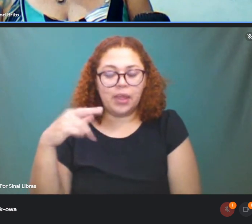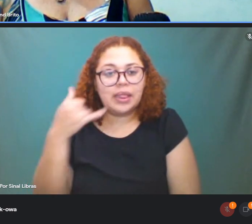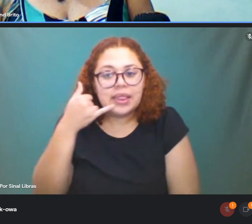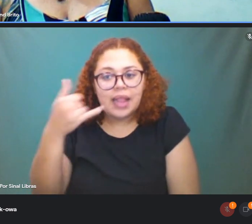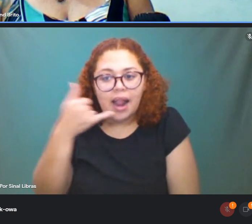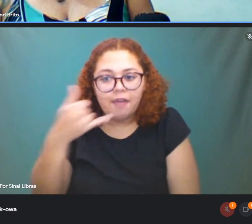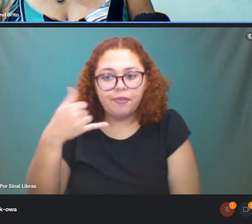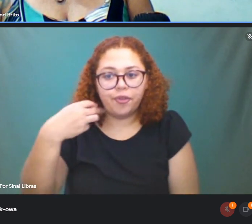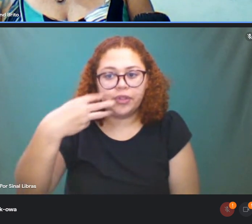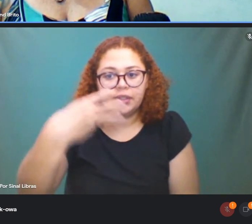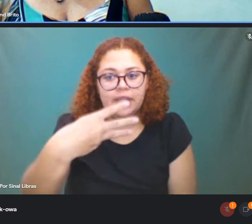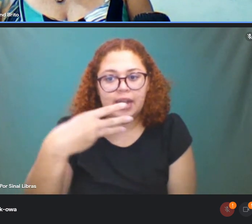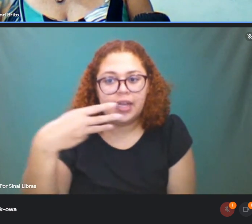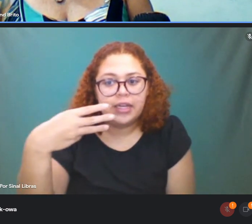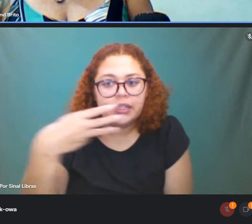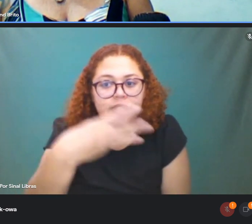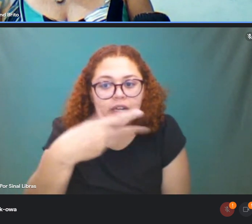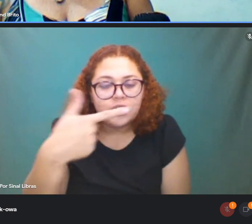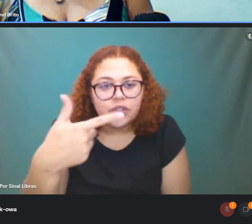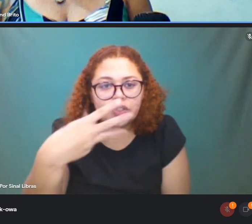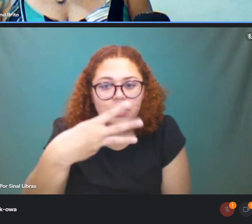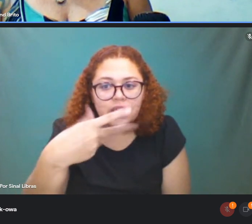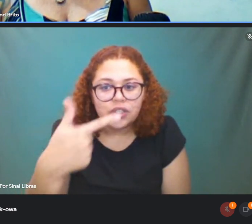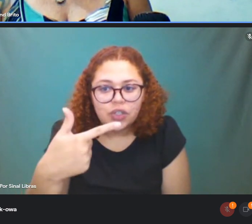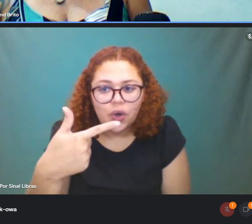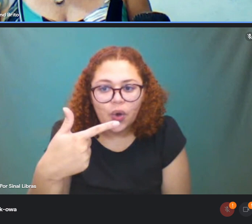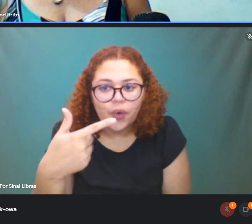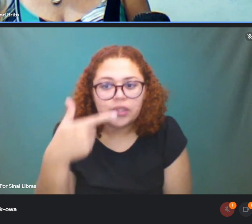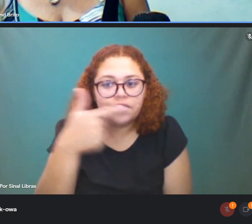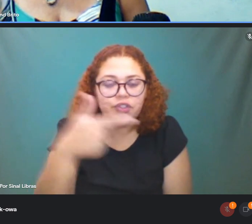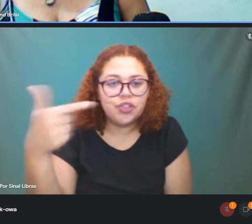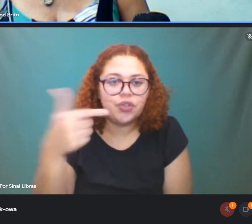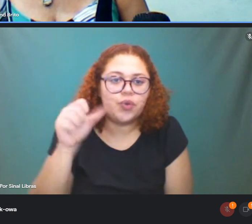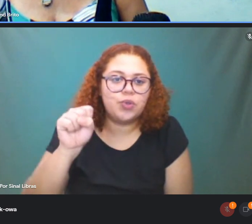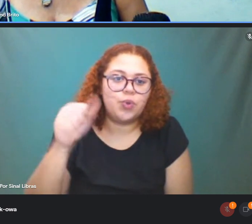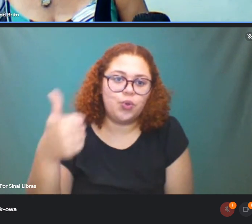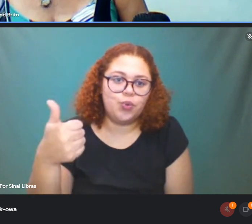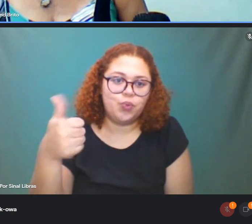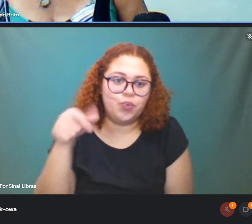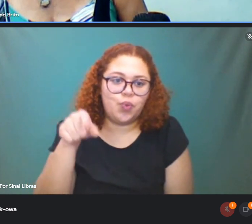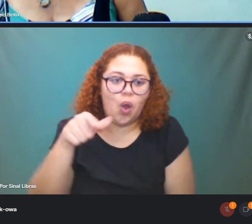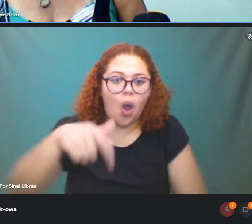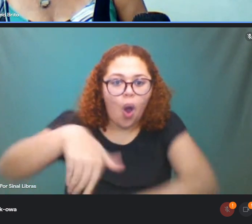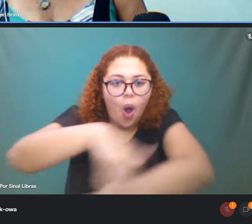3232-2281 e fica na rua dos... Confere? E fica na rua dos Potiguares,